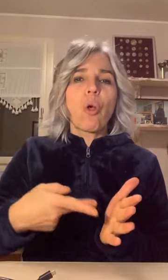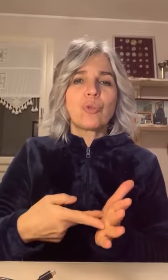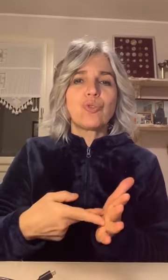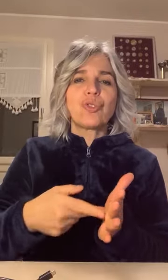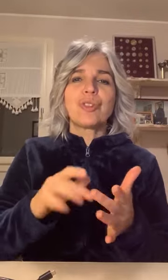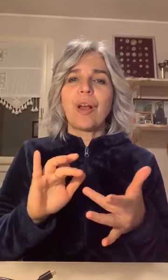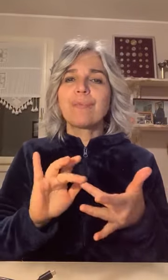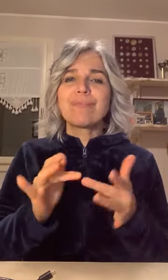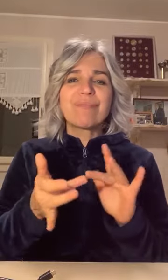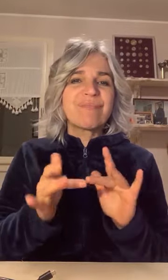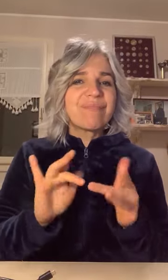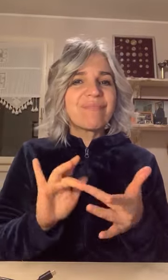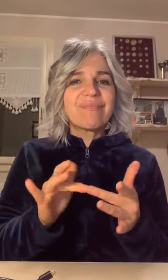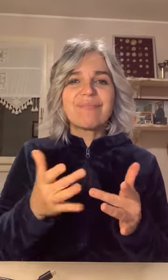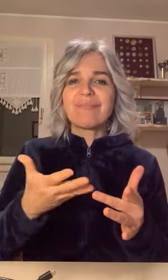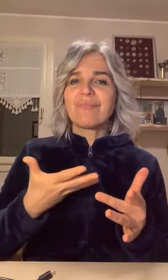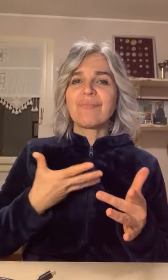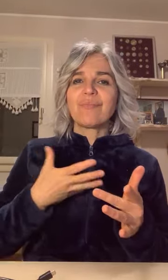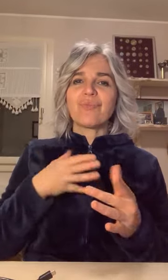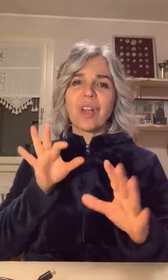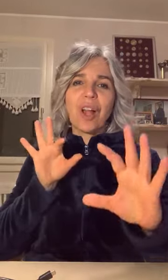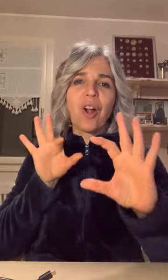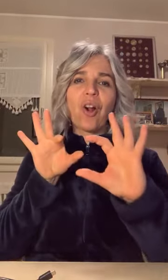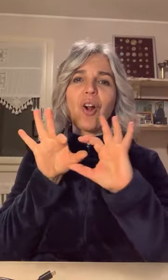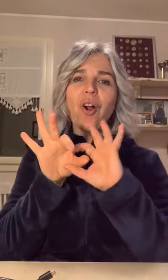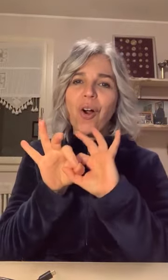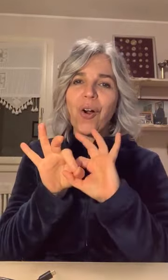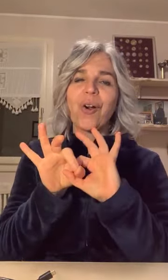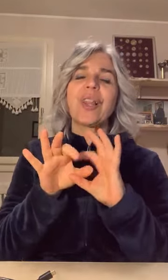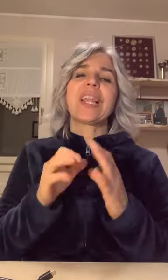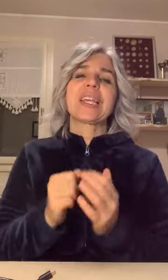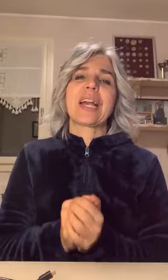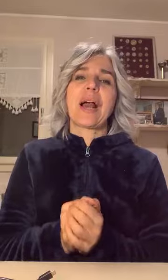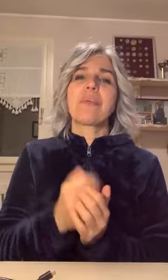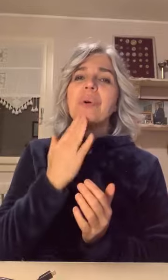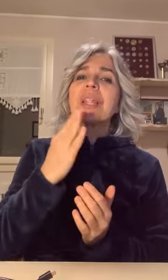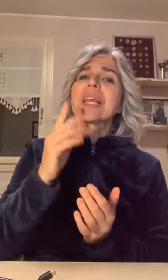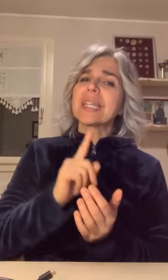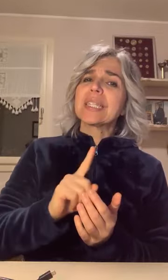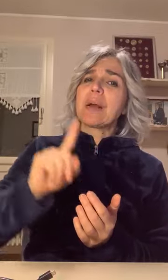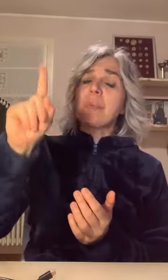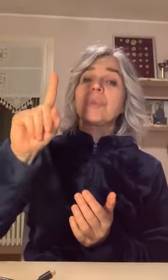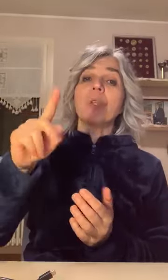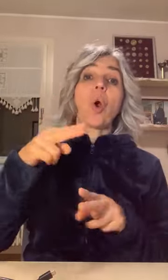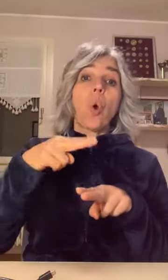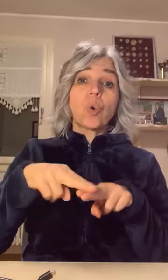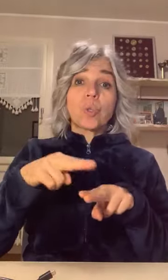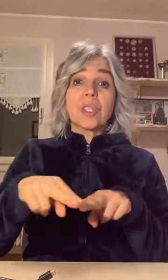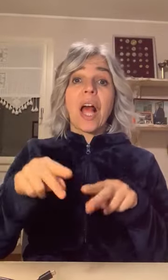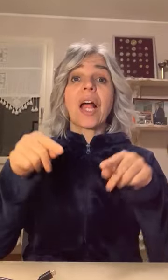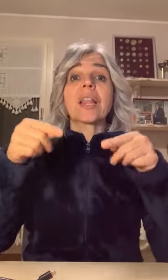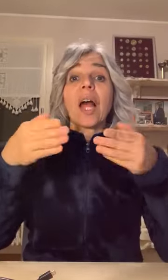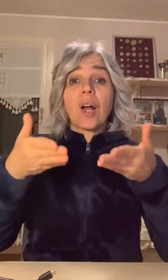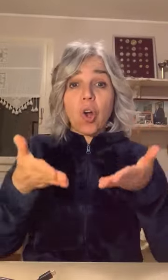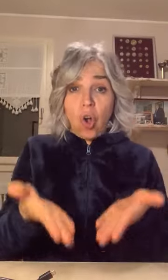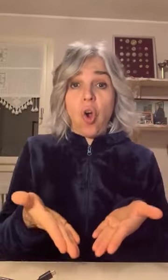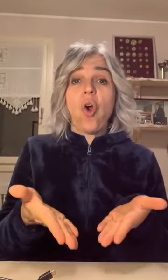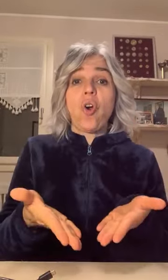enormi. Vogliamo ringraziare il Signore perché possiamo avere questa, possiamo sfruttare questa tecnologia.